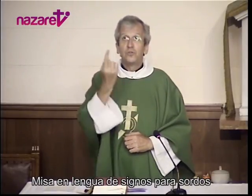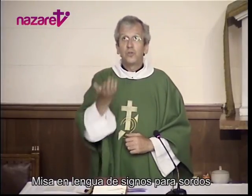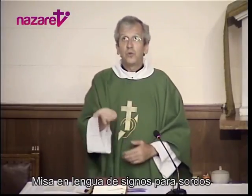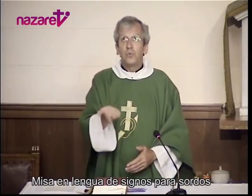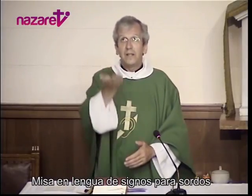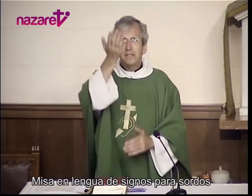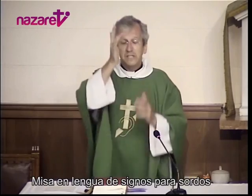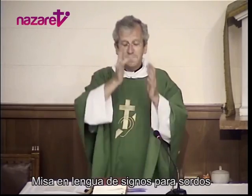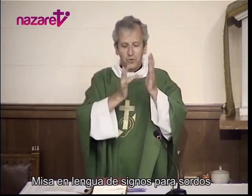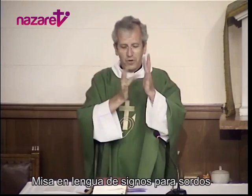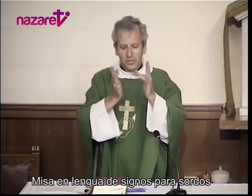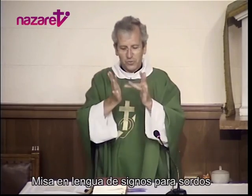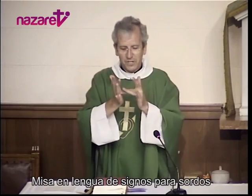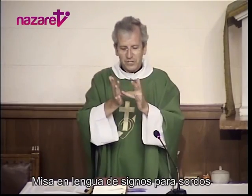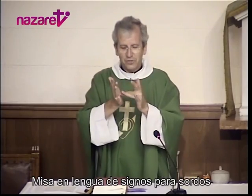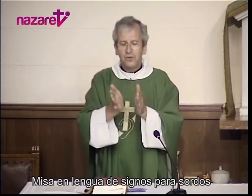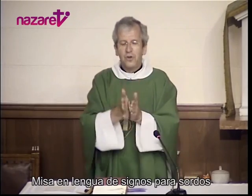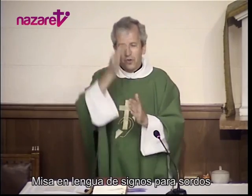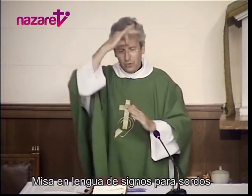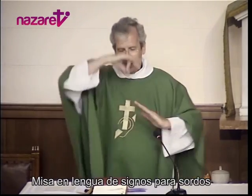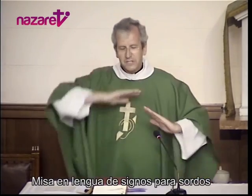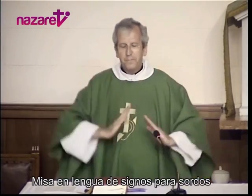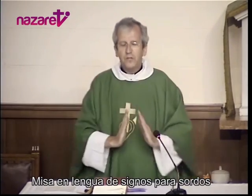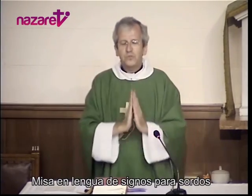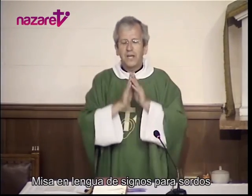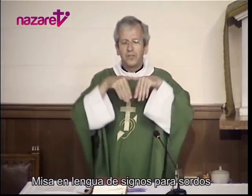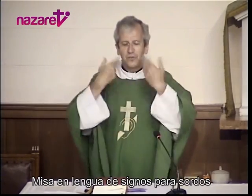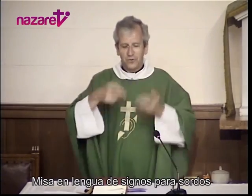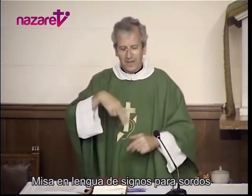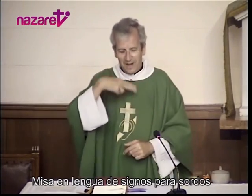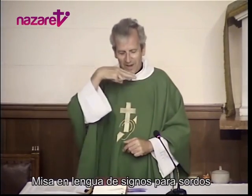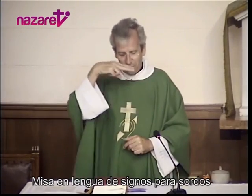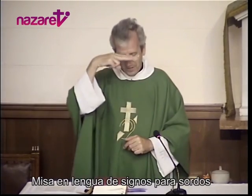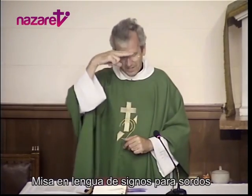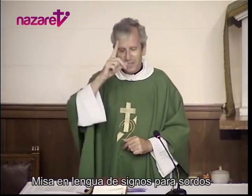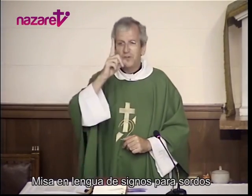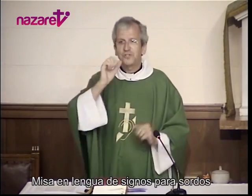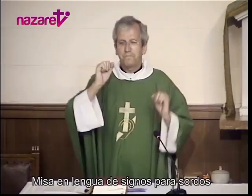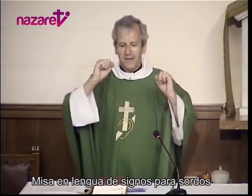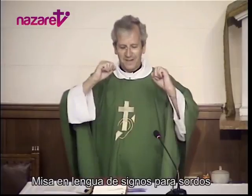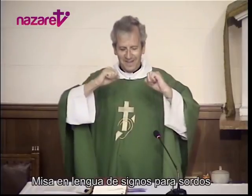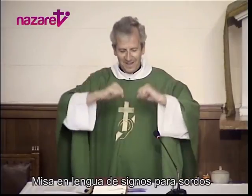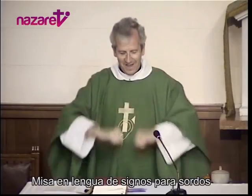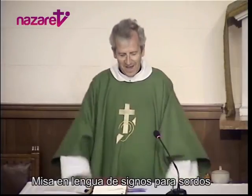solo tú, Altísimo Jesucristo, con el Espíritu Santo, en la gloria de Dios Padre. Amén.